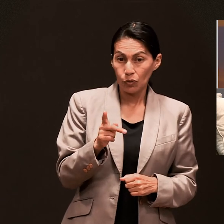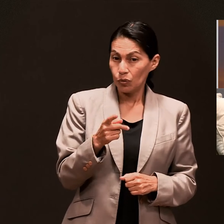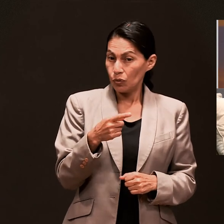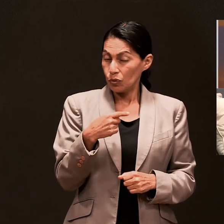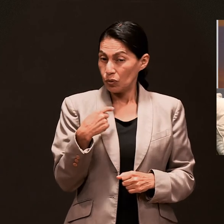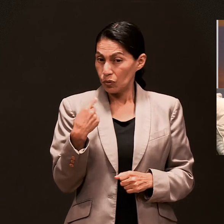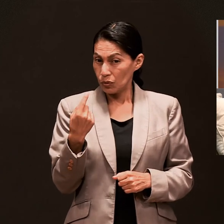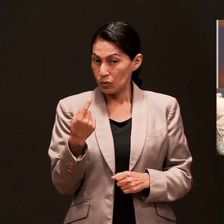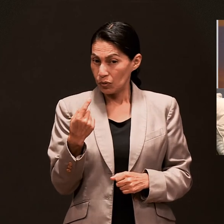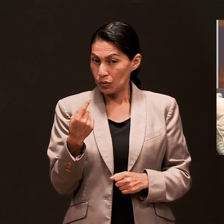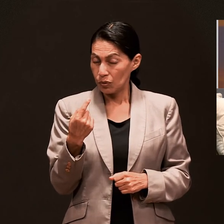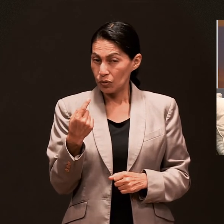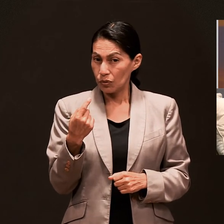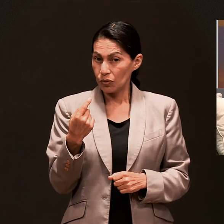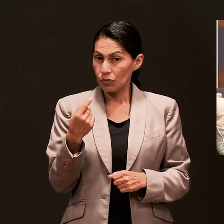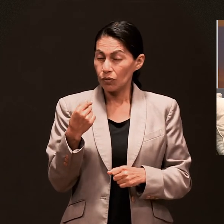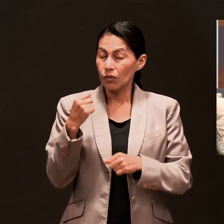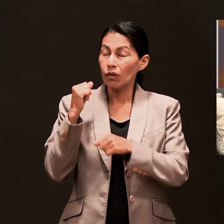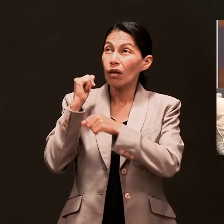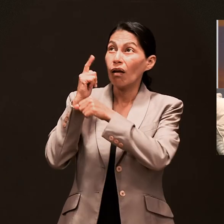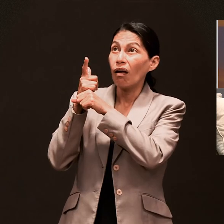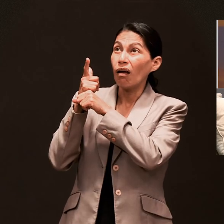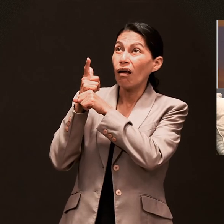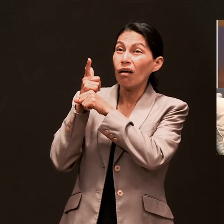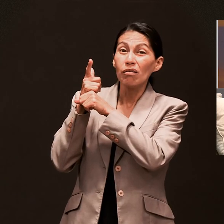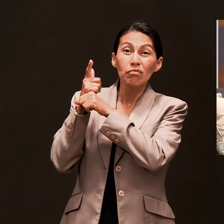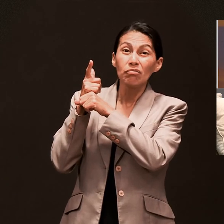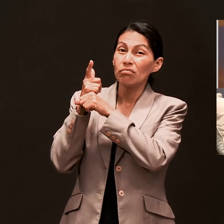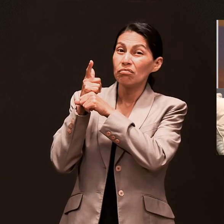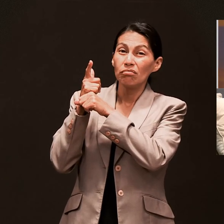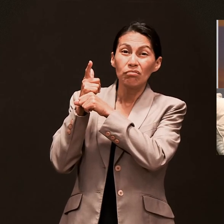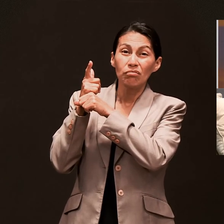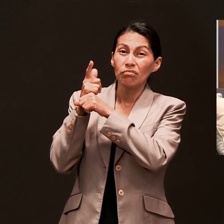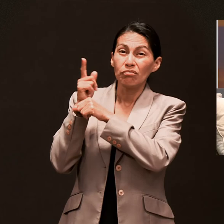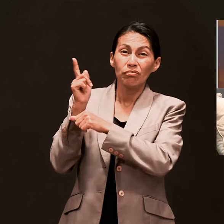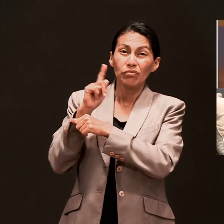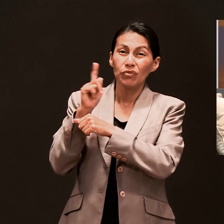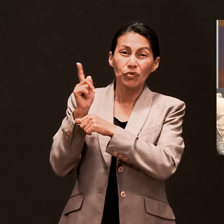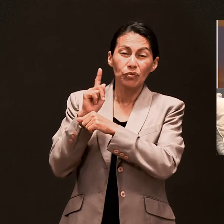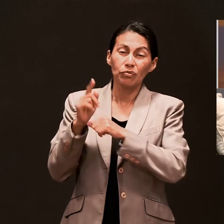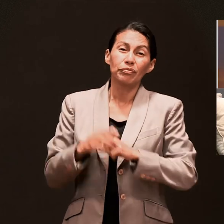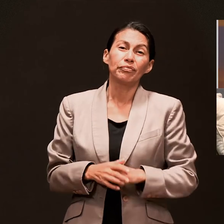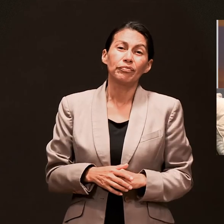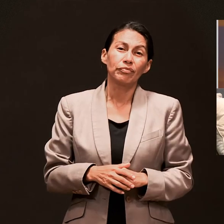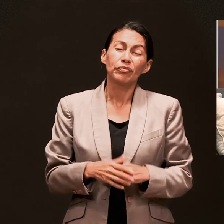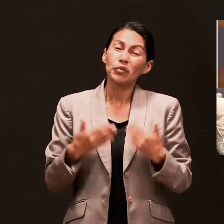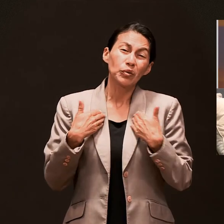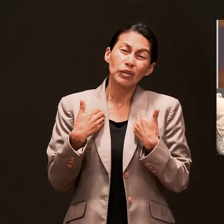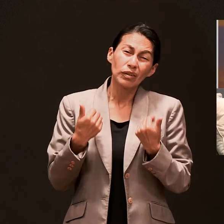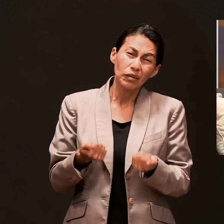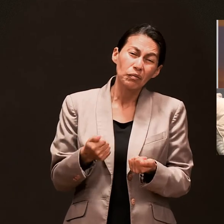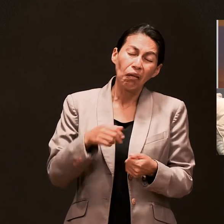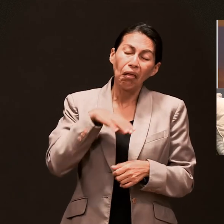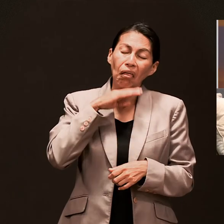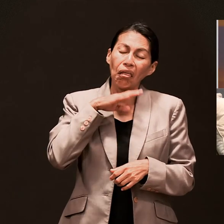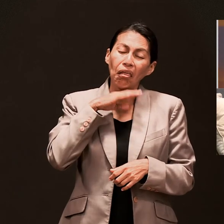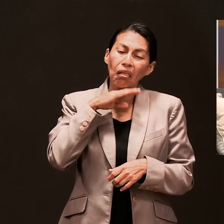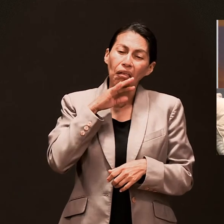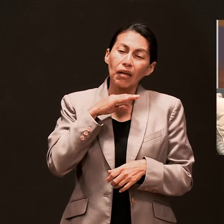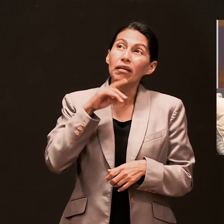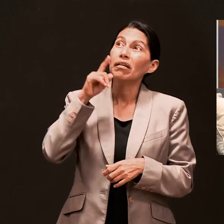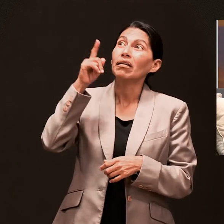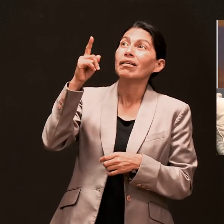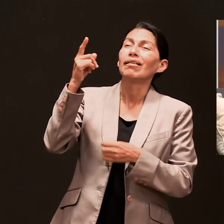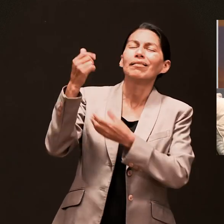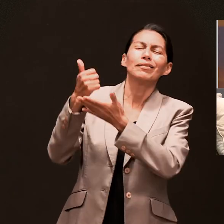pero nunca nos damos cuenta de que tenemos a Dios en el momento adecuado en